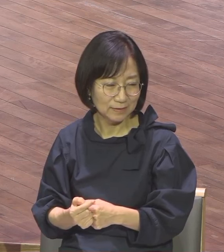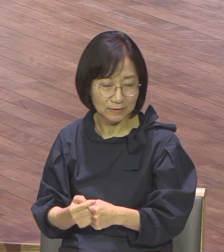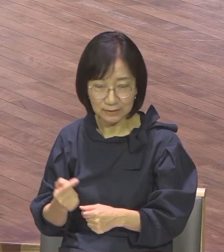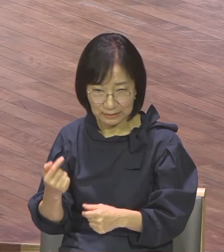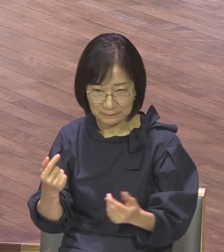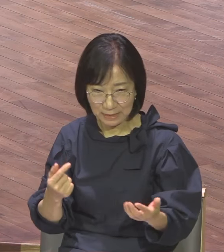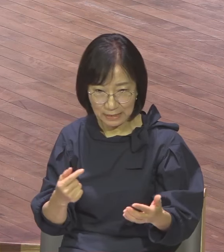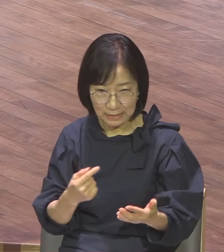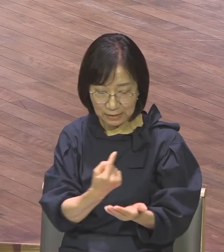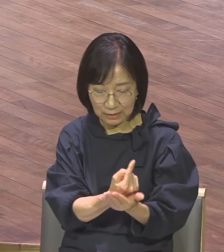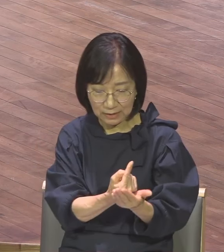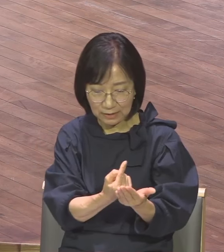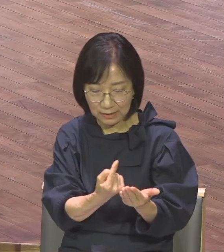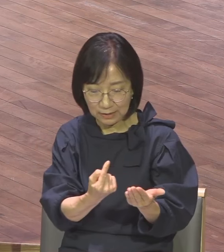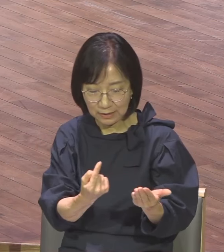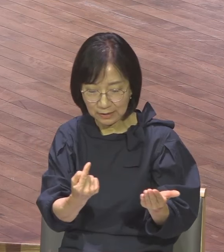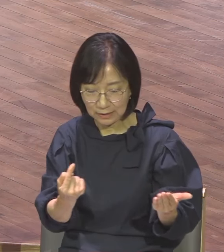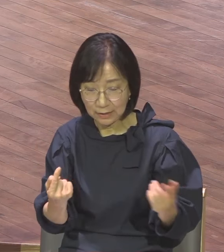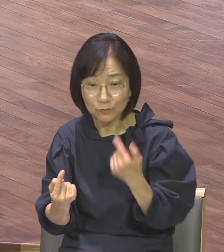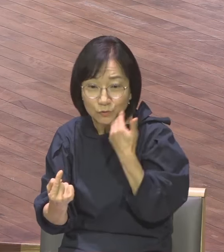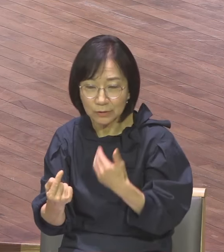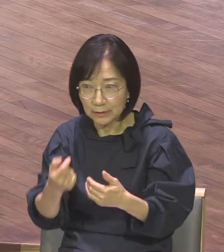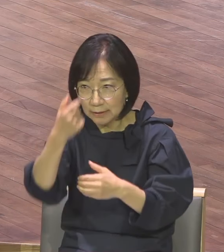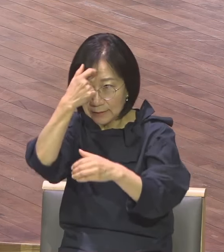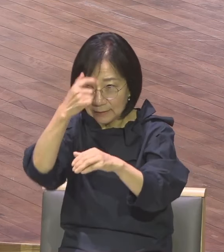무섭게 손사락같이 빠져나갑니다.